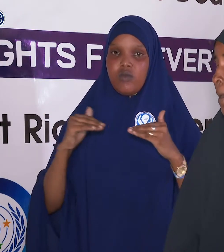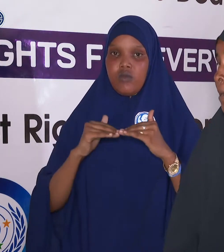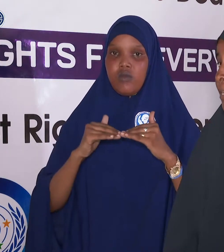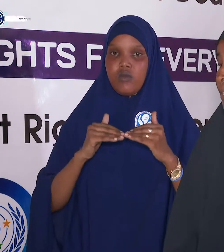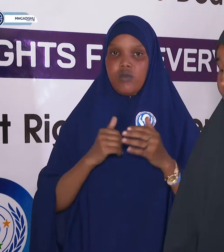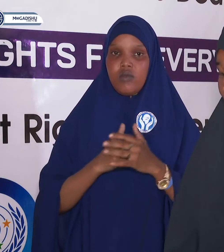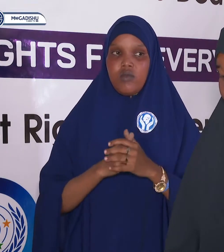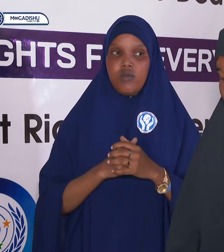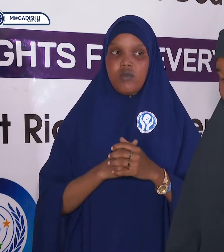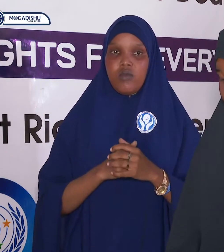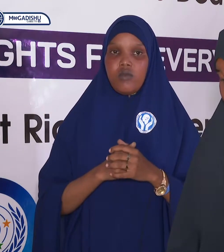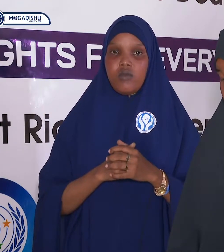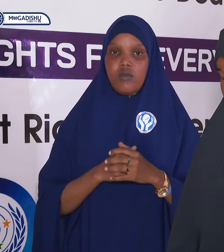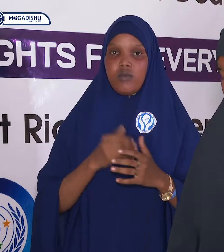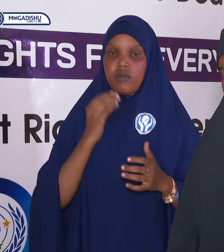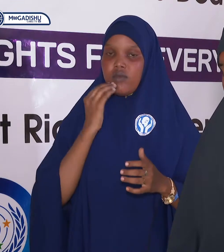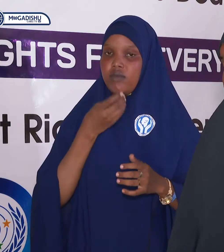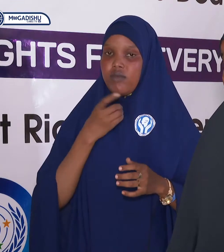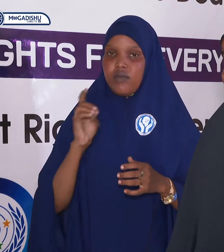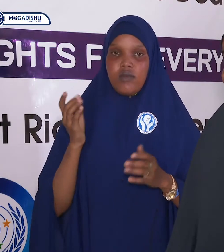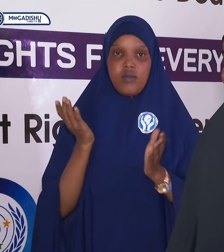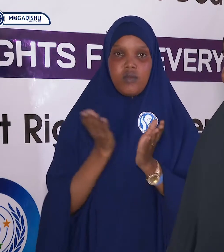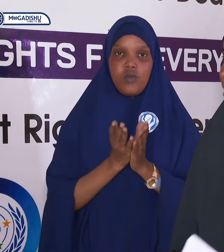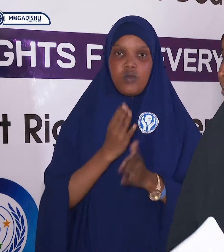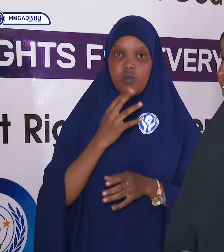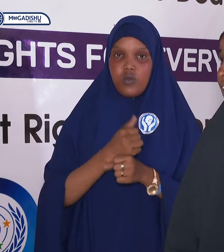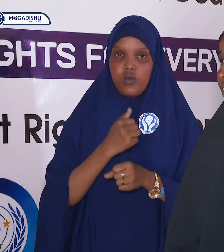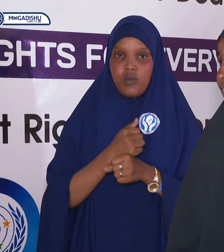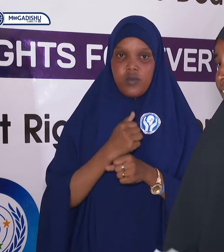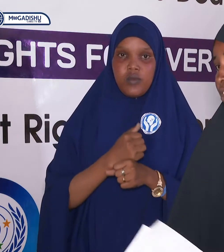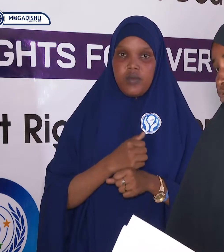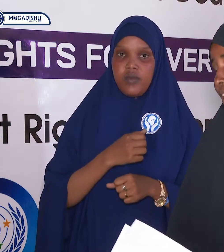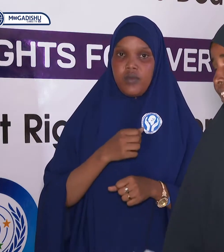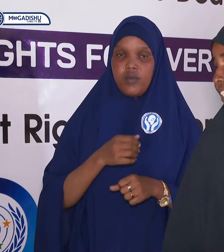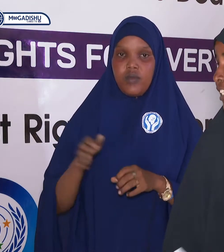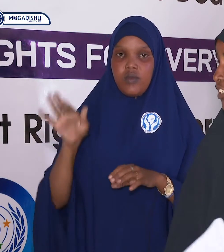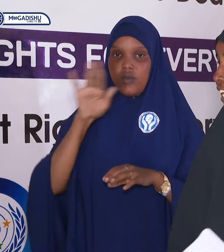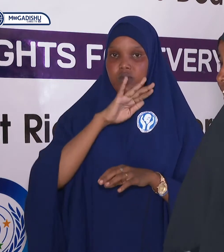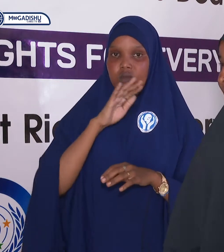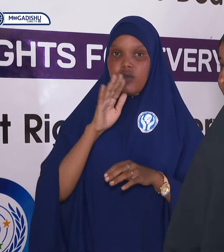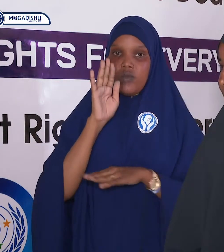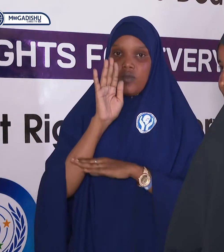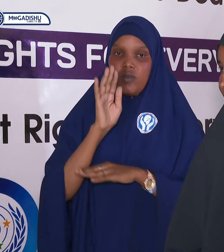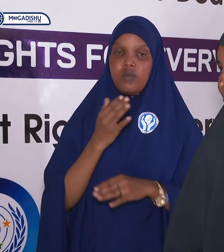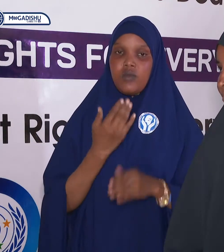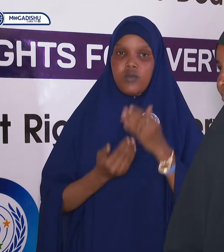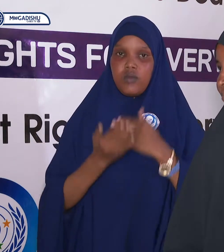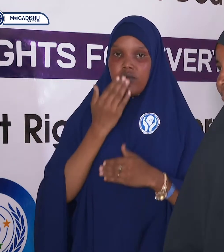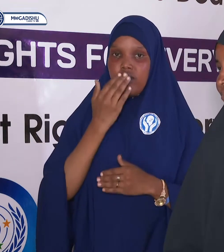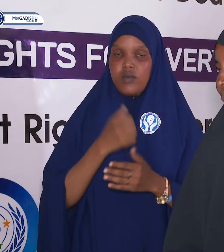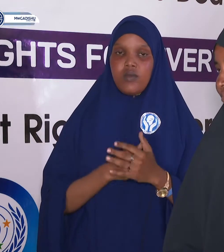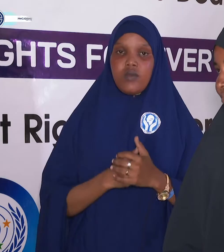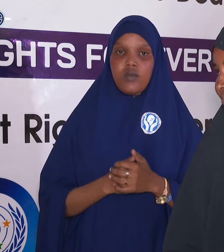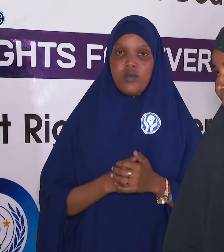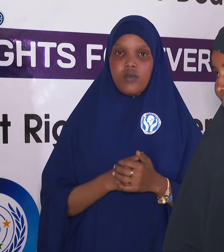waa isbarbartaal saas darteed iskuulku wuxuu shaqeeyaa laba galin subaxdii iyo galin galabtii ah